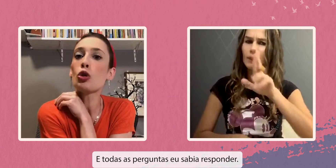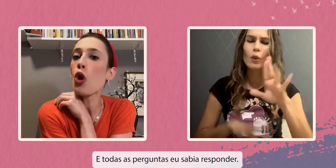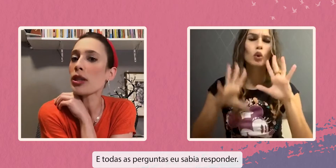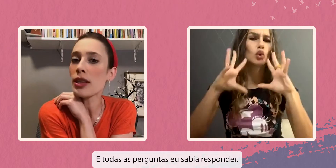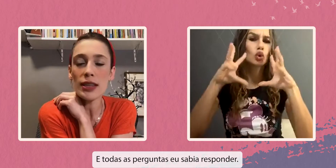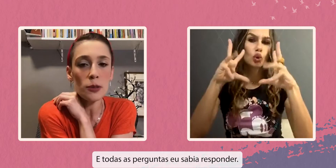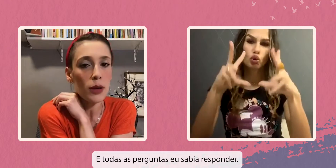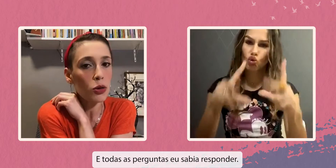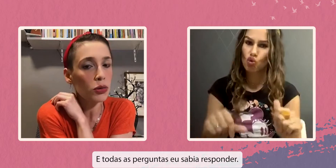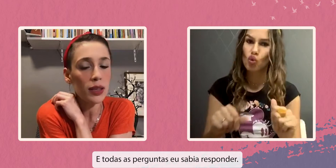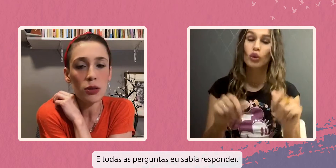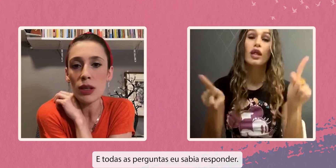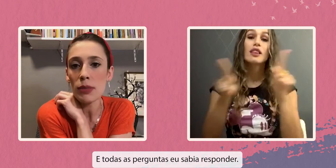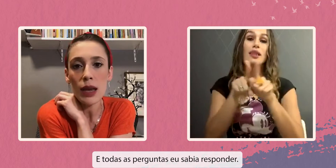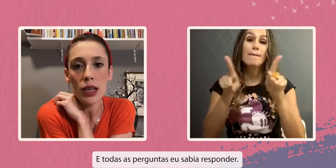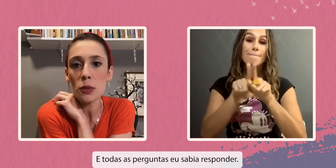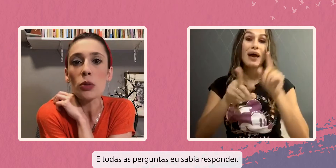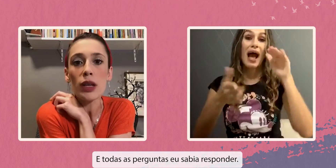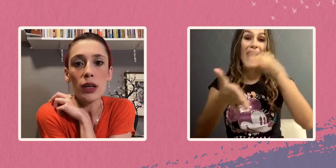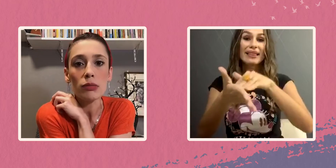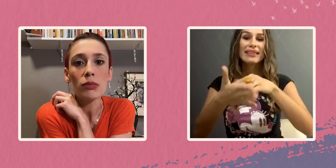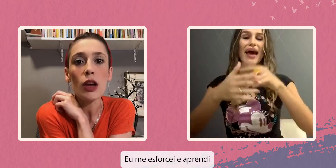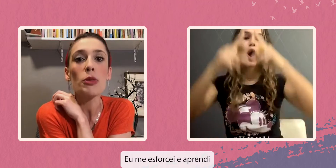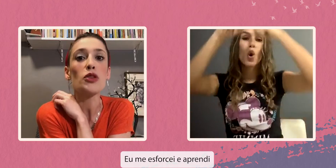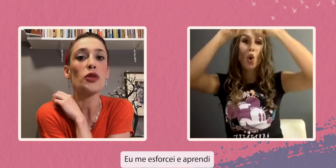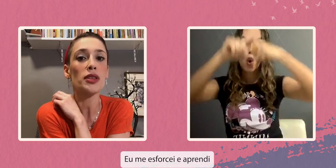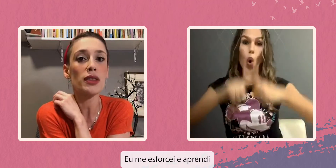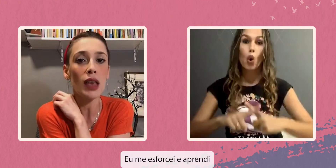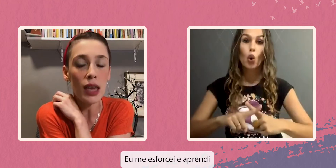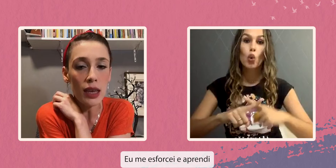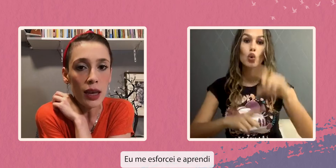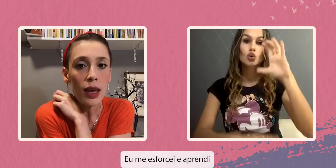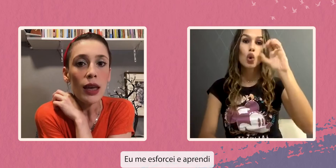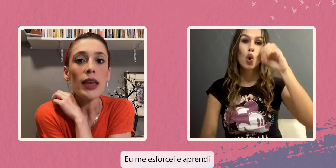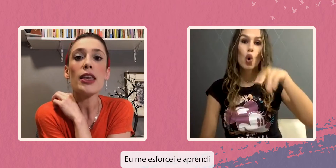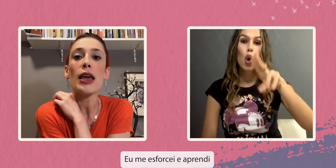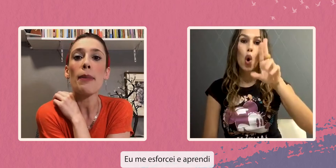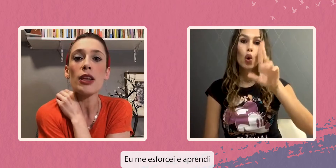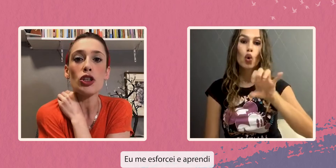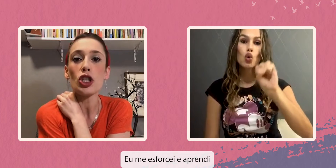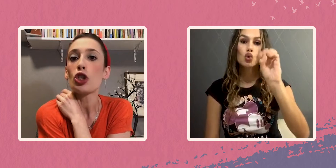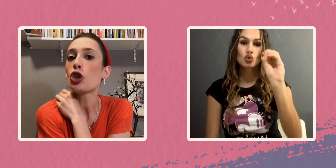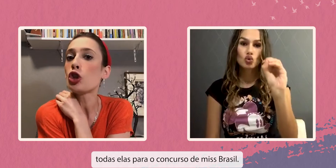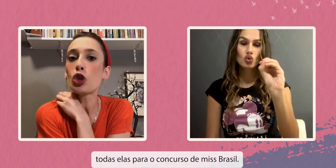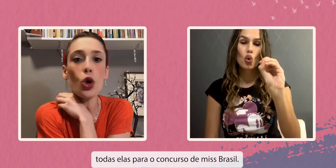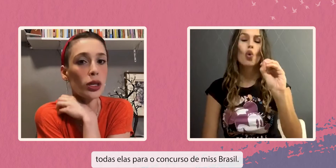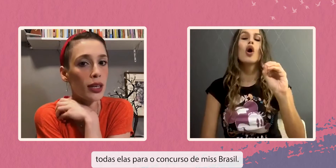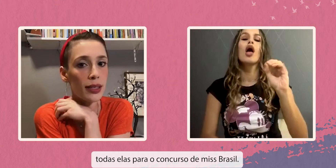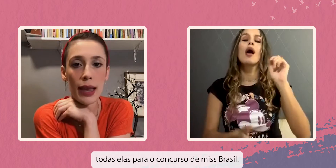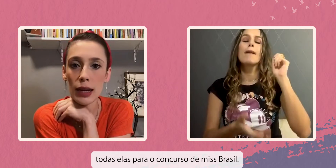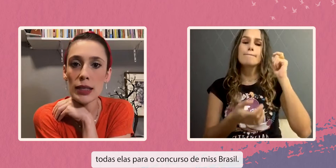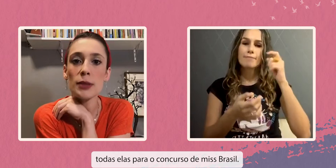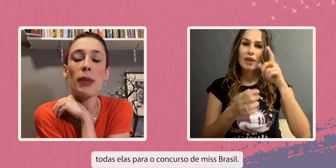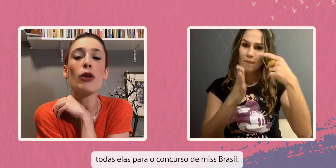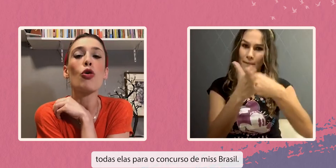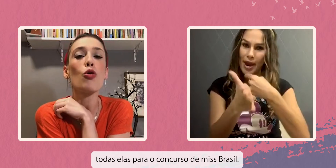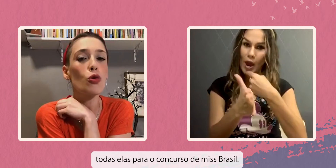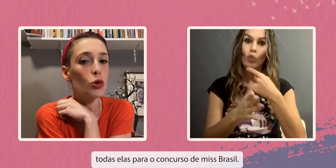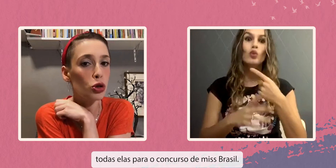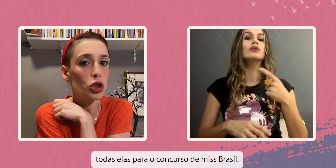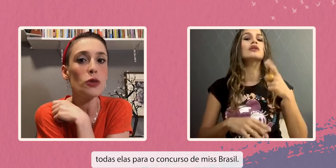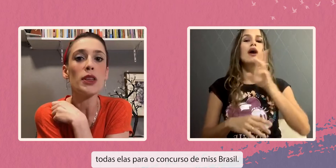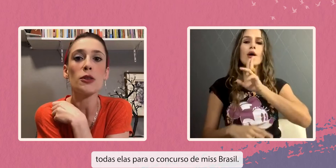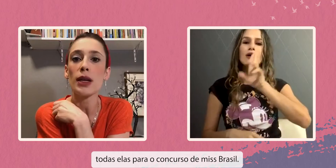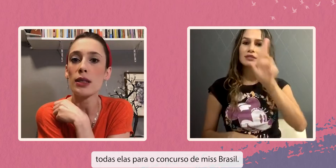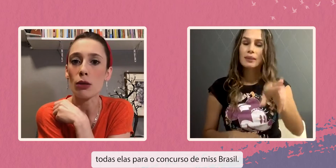E todas as perguntas eu sabia responder. Eu me esforcei e aprendi todas elas para o